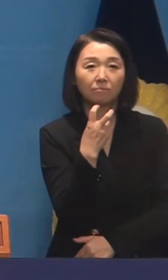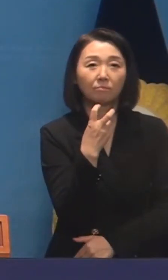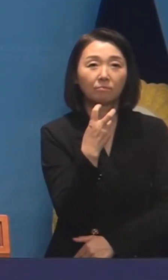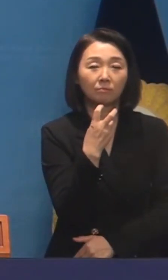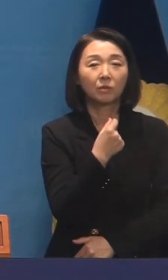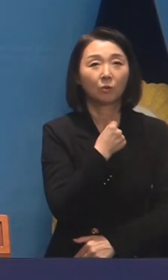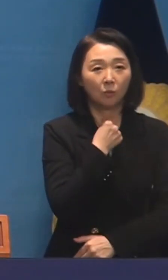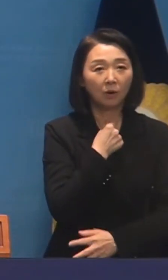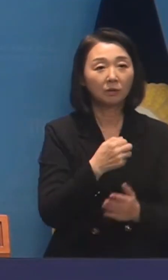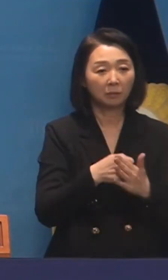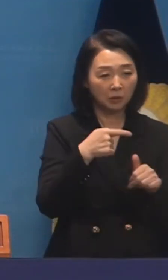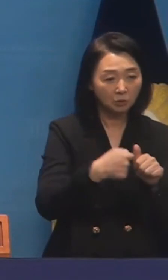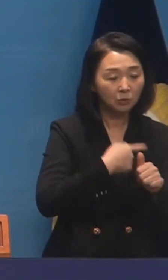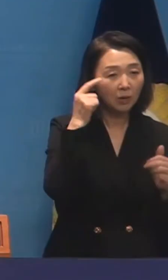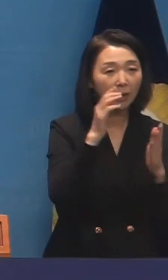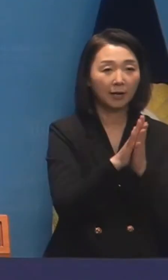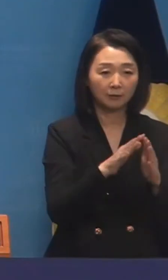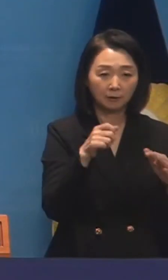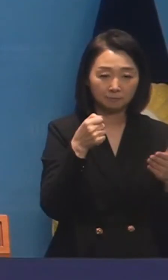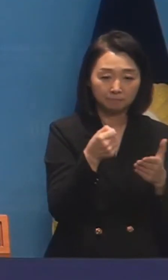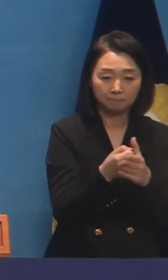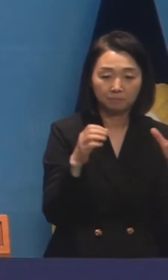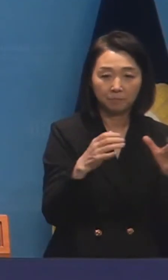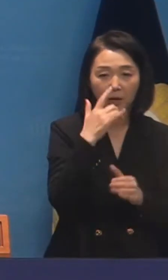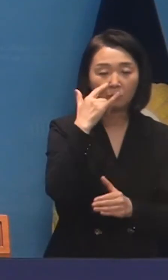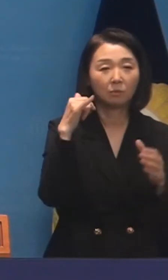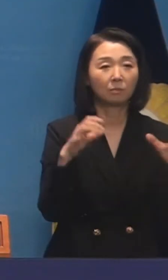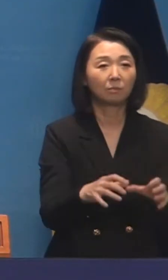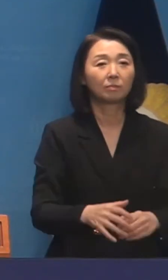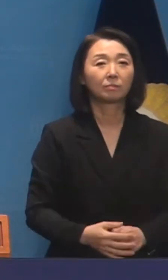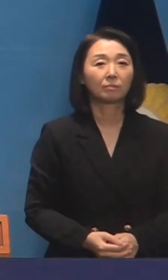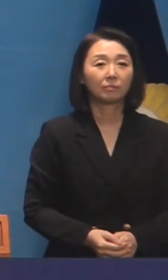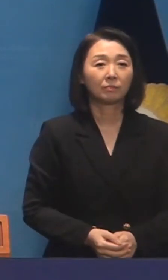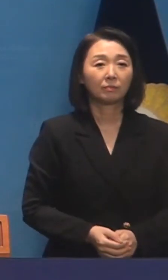신념으로 자발적으로 결성한 학부모 모임입니다.